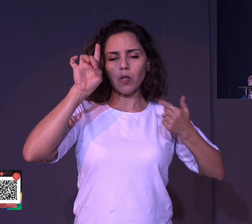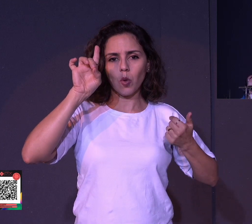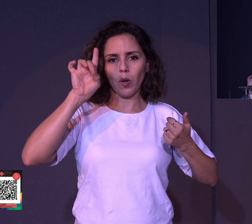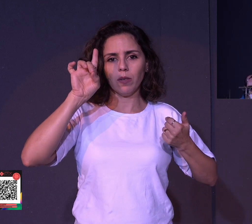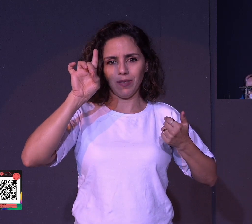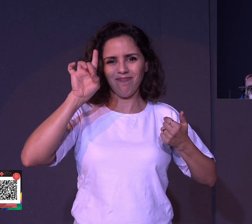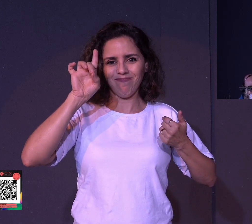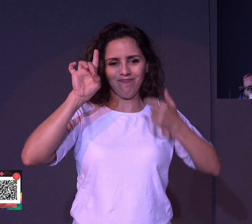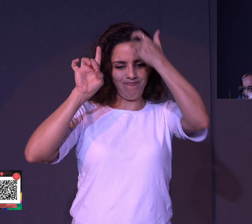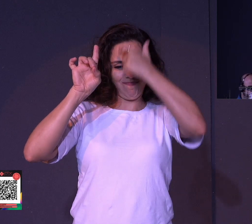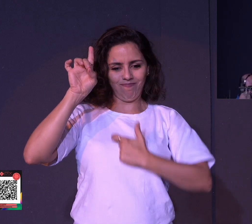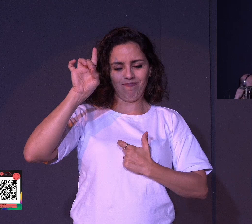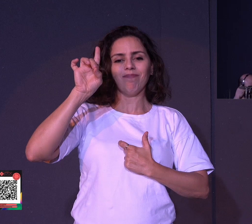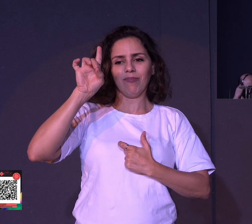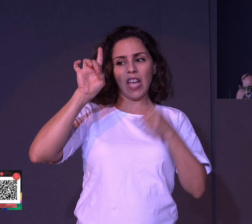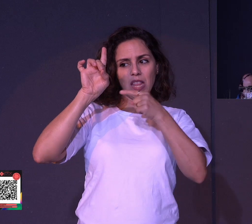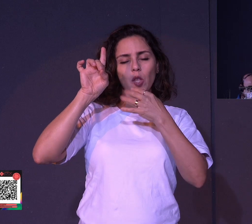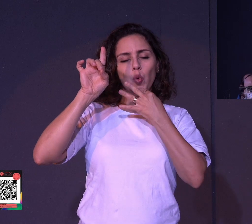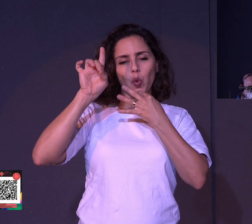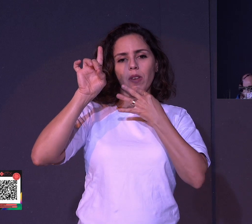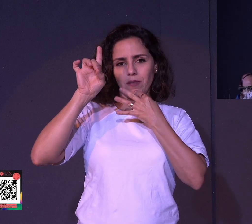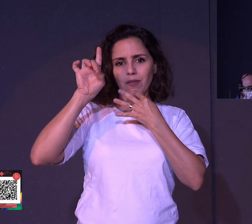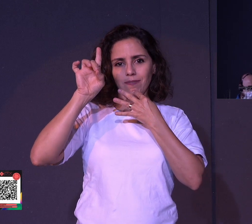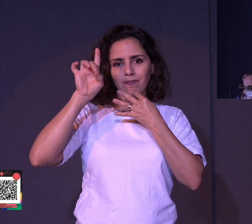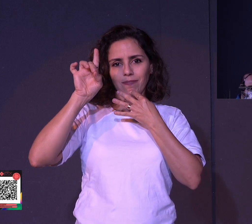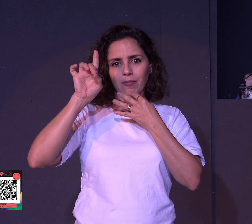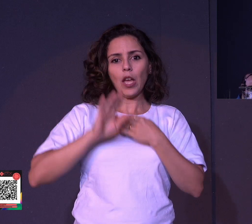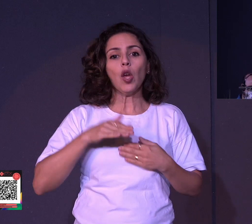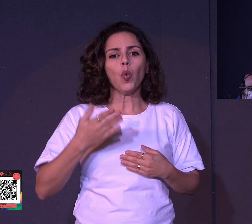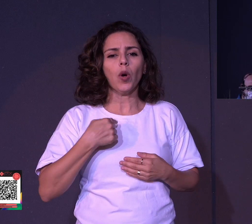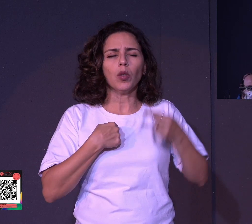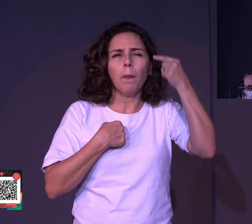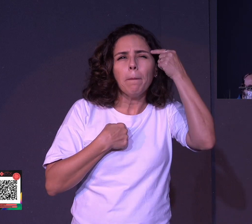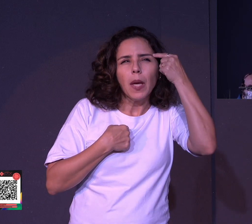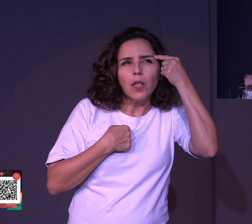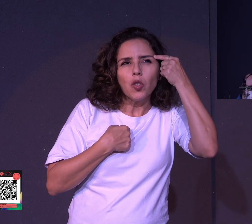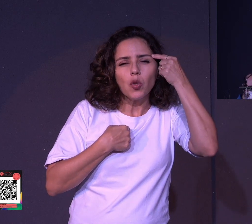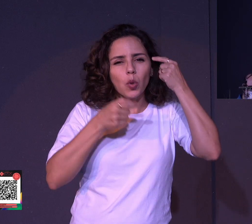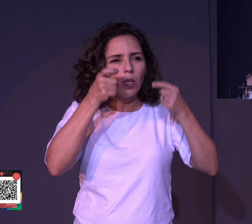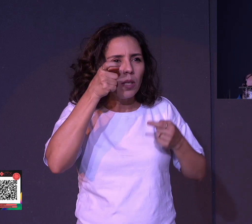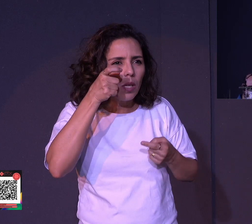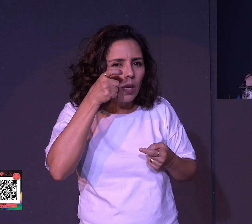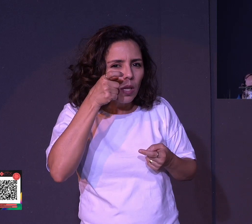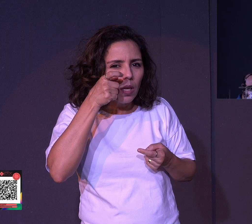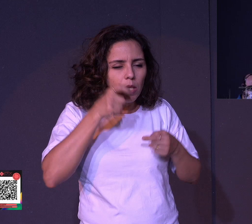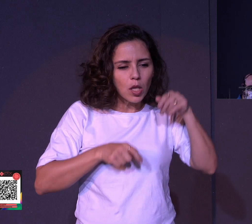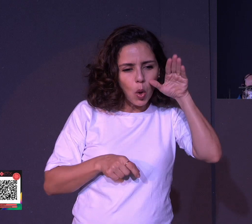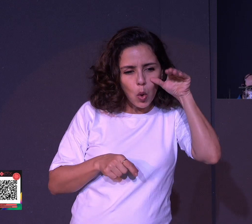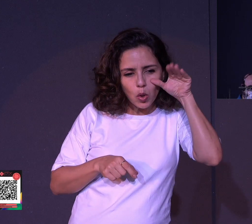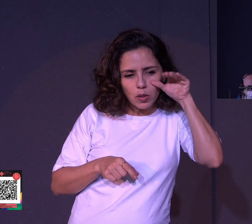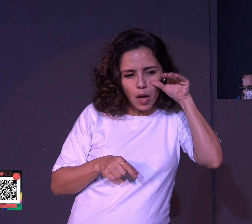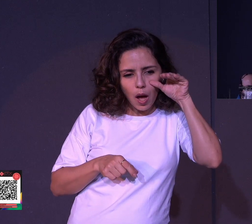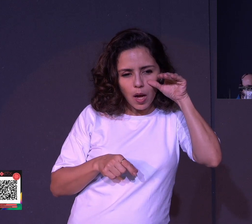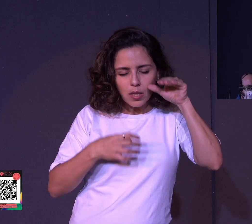pensamentos e os nossos atos. Considere também, na introdução dessa mensagem ainda, Tiago, capítulo 1, verso 14 e 15, diz